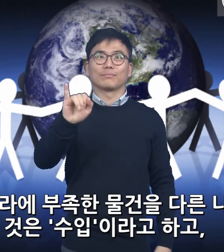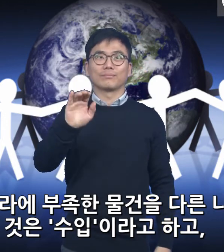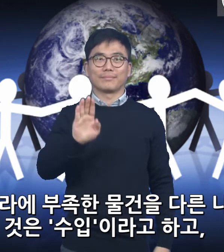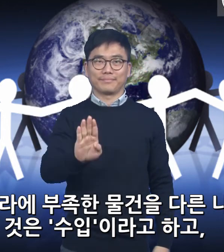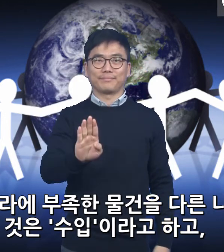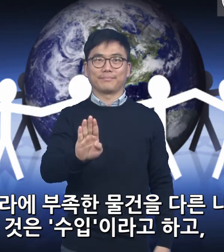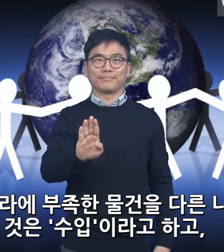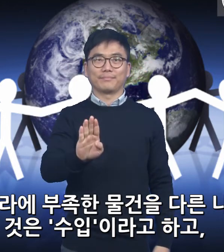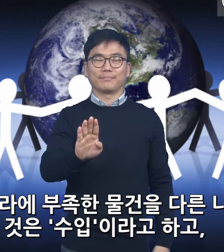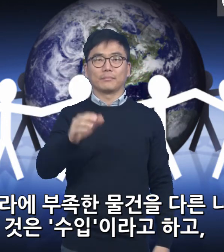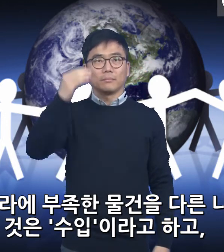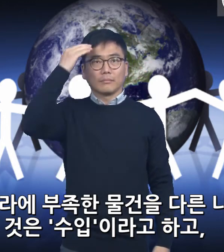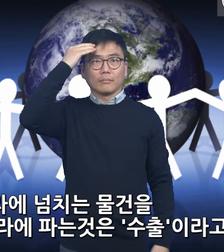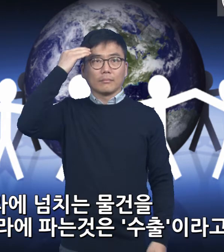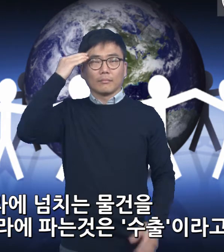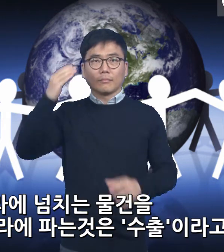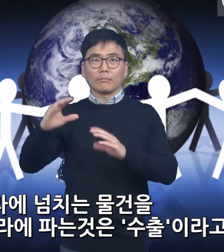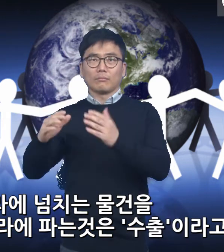수입이라고 하고